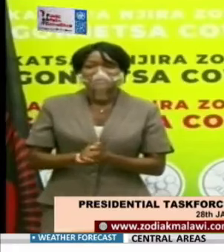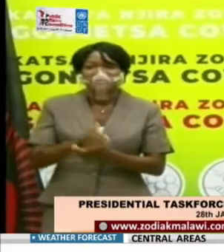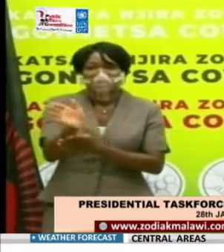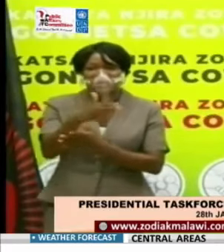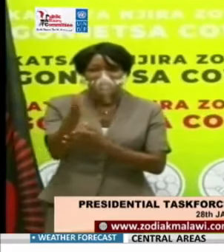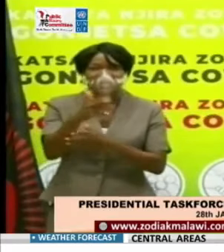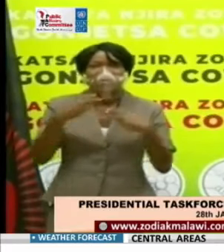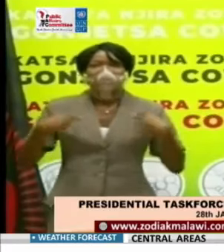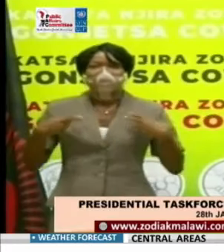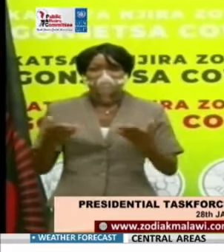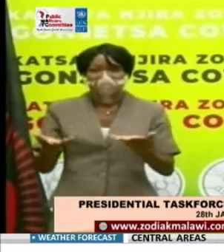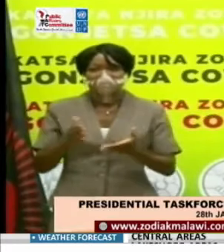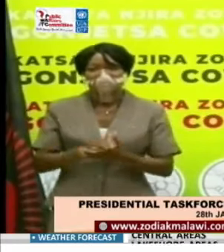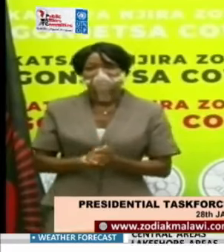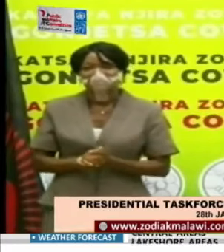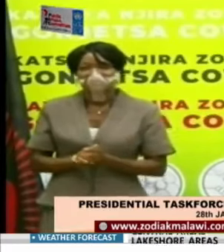kuti